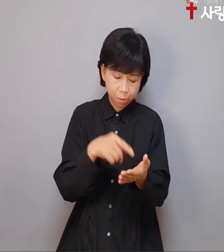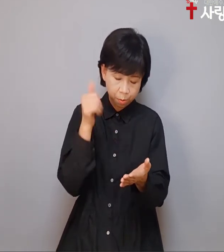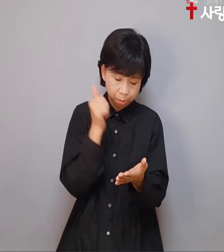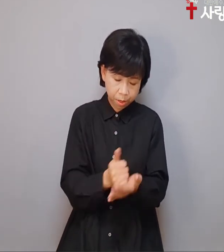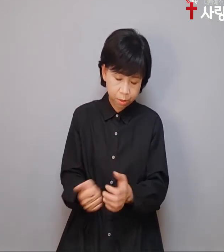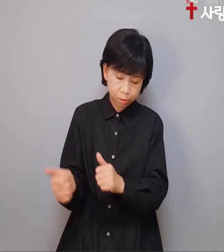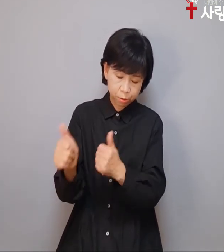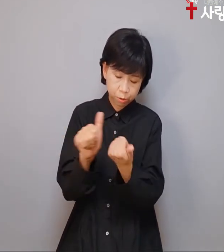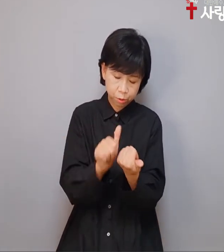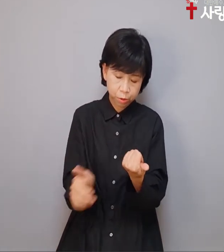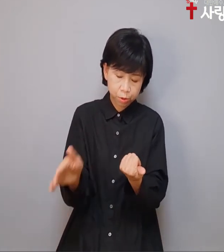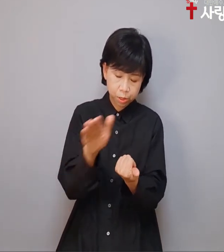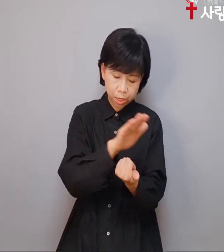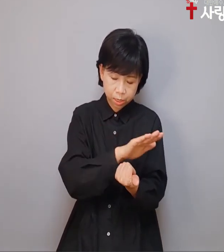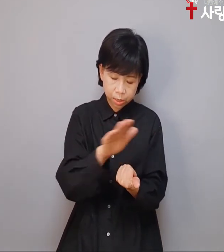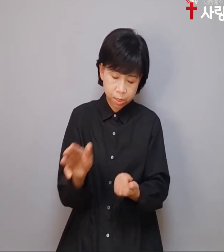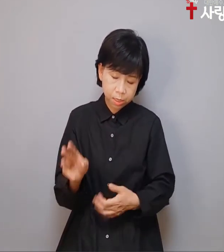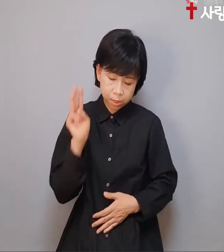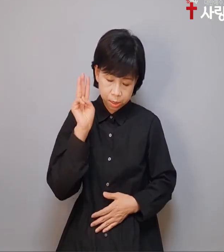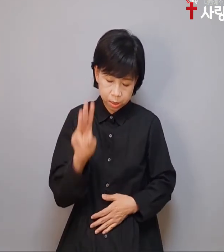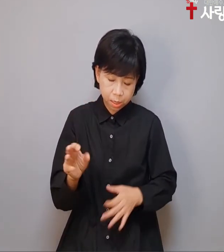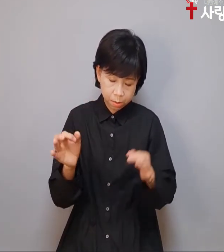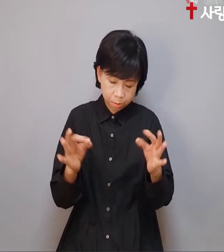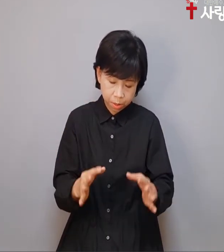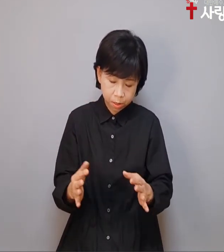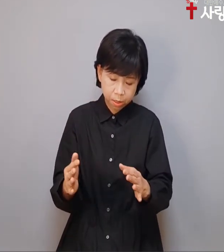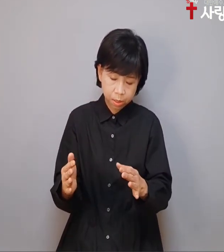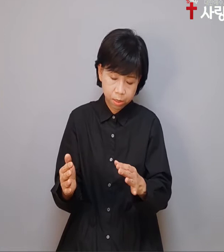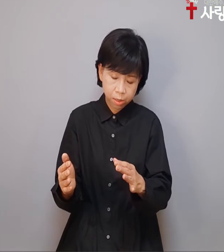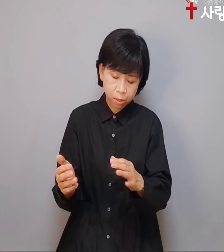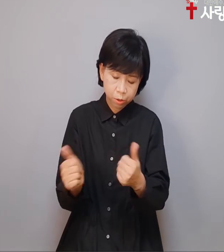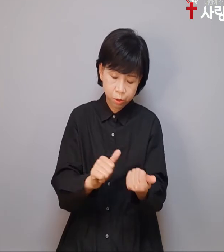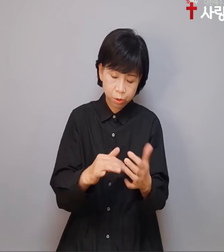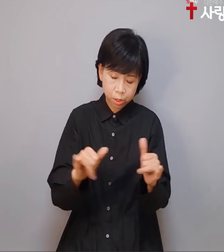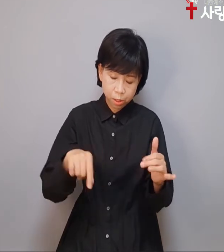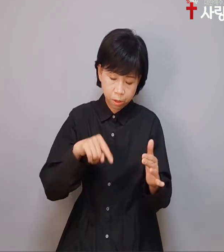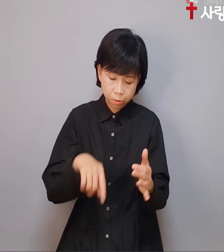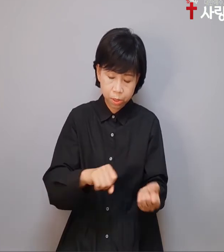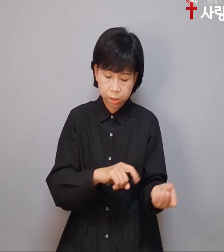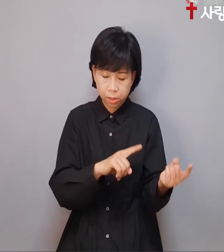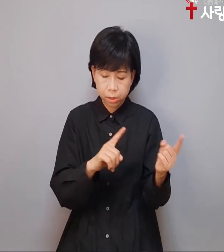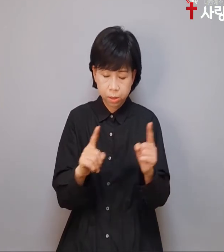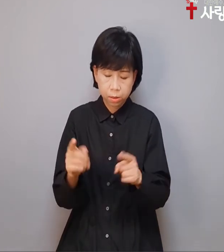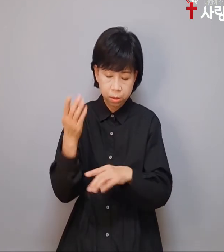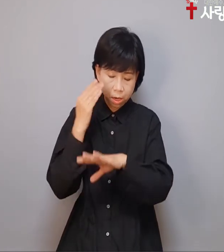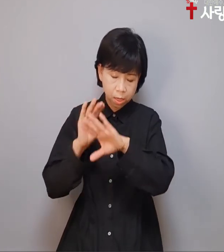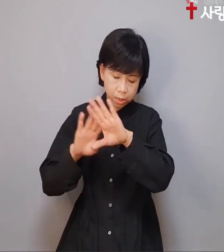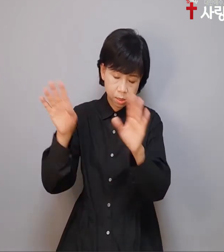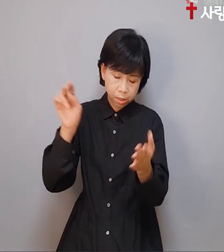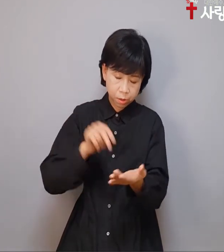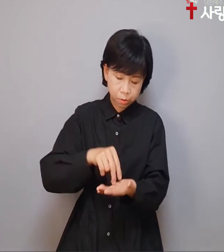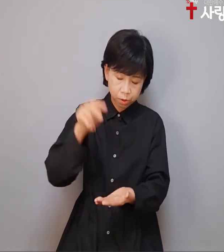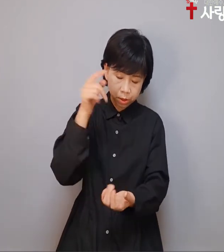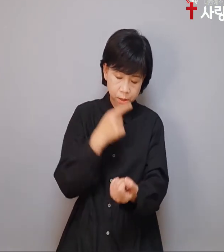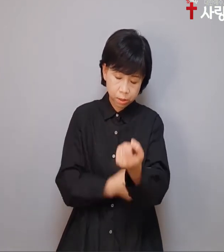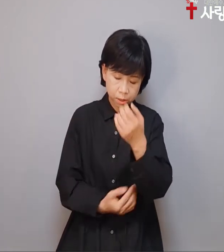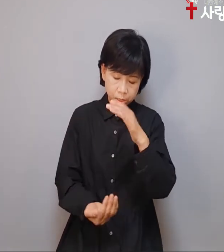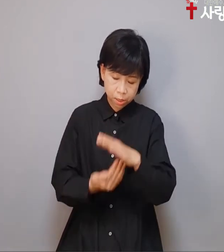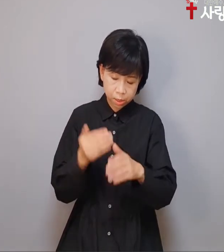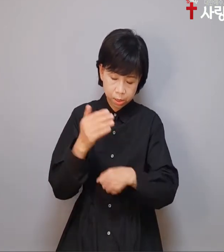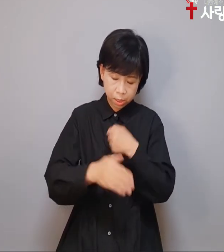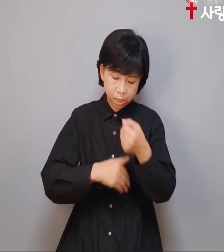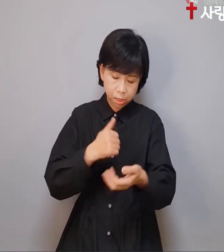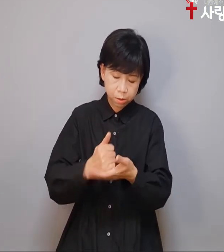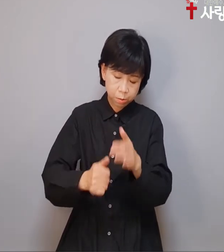죽으시고 장사한 지 사흘 만에 죽은 자 가운데서 다시 살아나시며 하늘에 오르사 전능하신